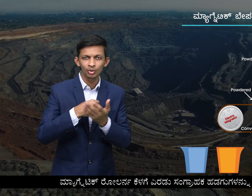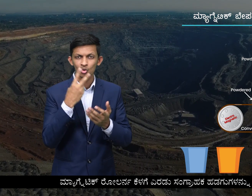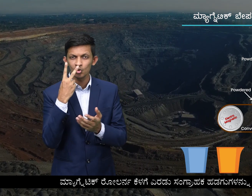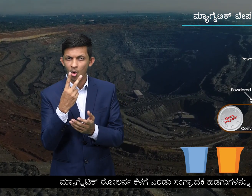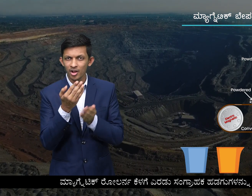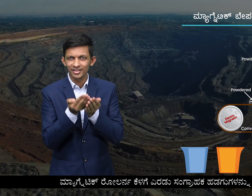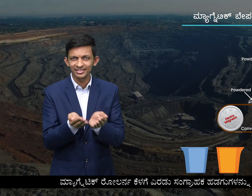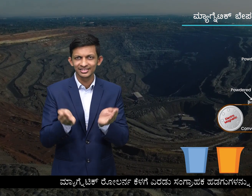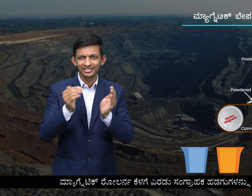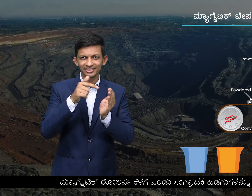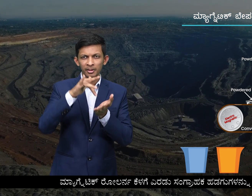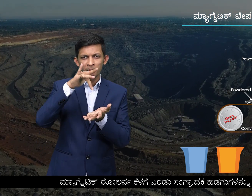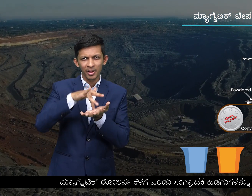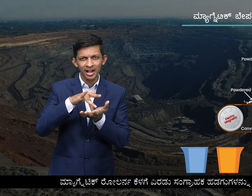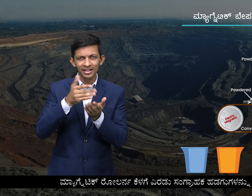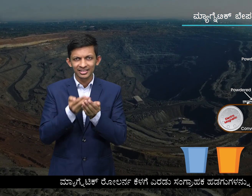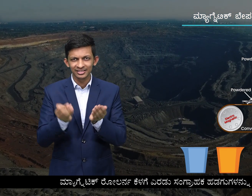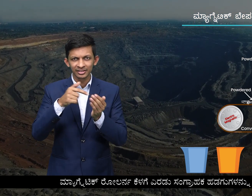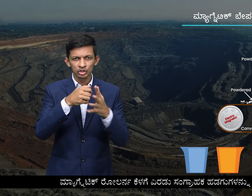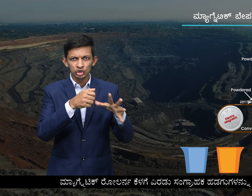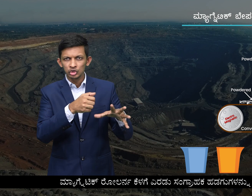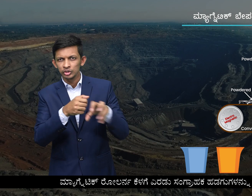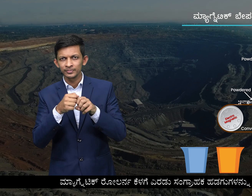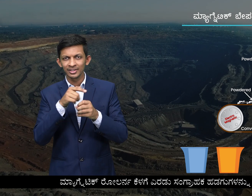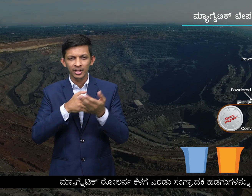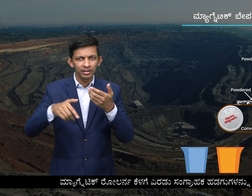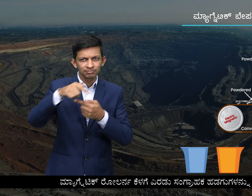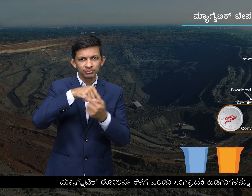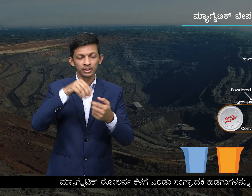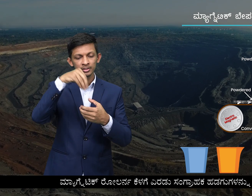ಮ್ಯಾಗ್ನೆಟಿಕ್ ರೋಲರ್ನ ಕೆಳಗೆ 2 ಸಂಗ್ರಾಹಕ ಹಡಗುಗಳನ್ನ ಇರಿಸಲಾಗುತ್ತೆ.